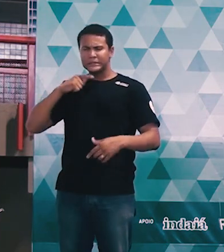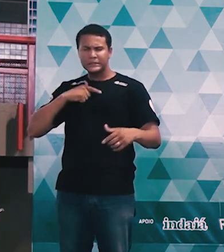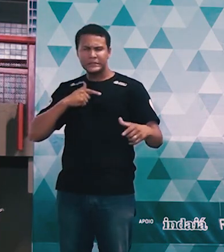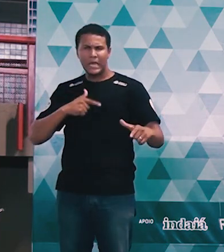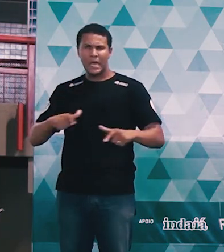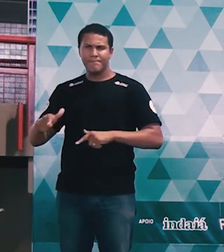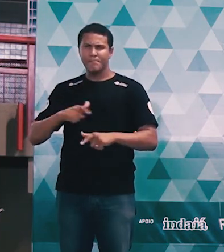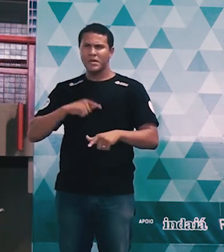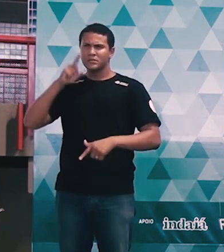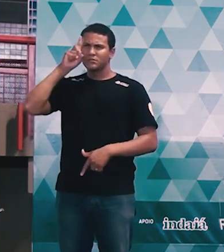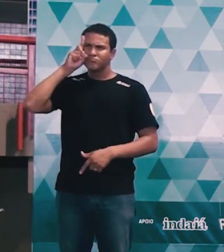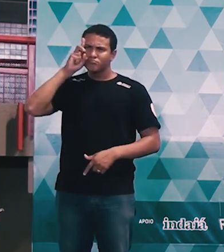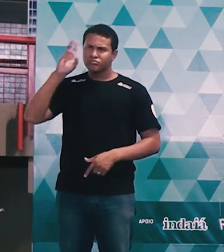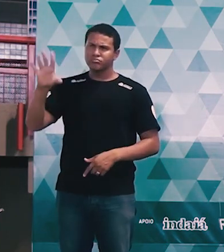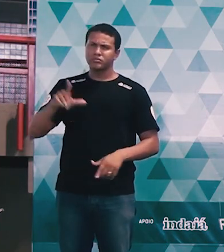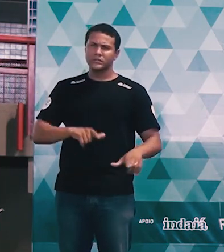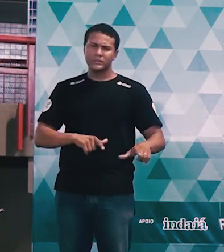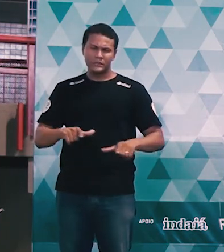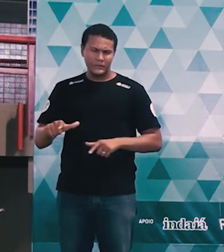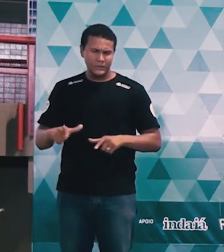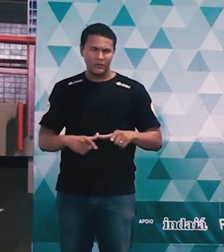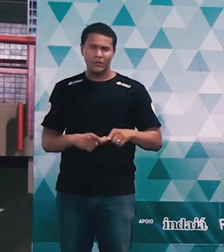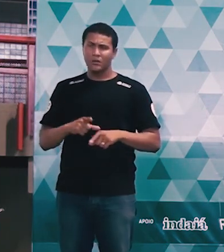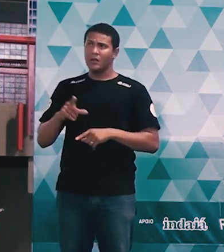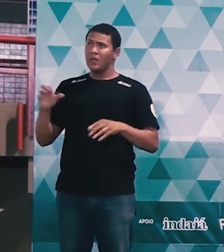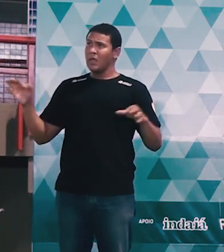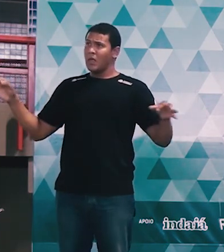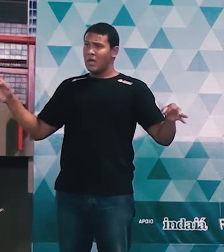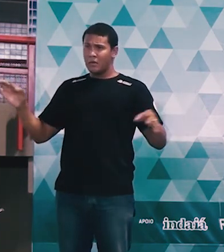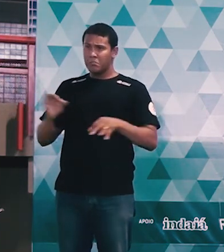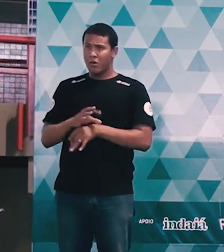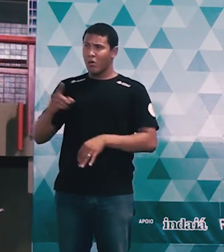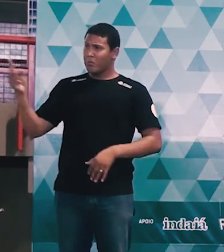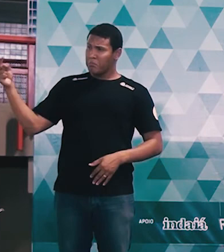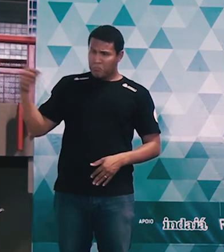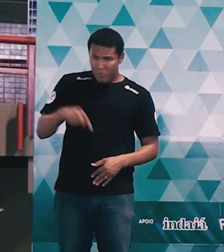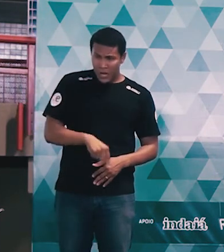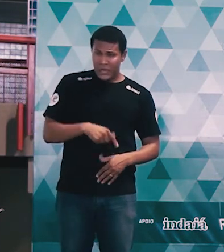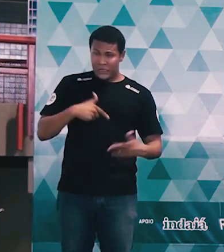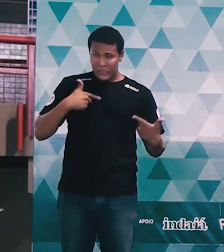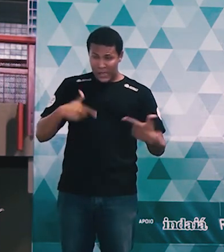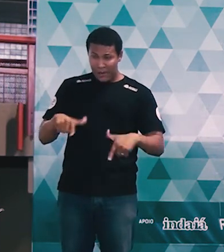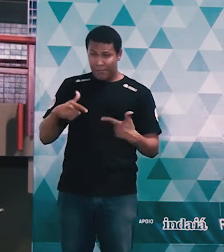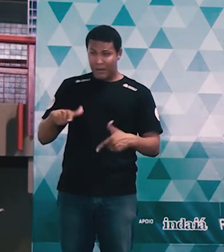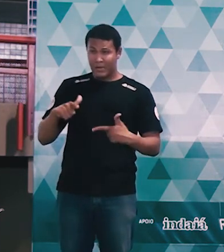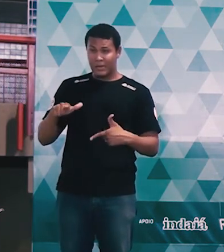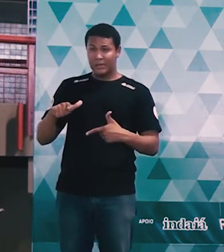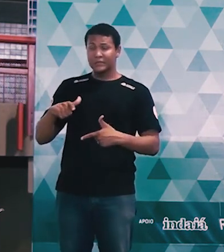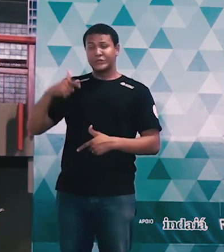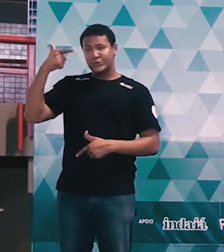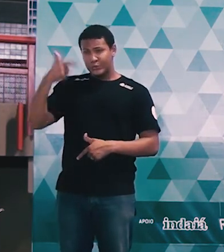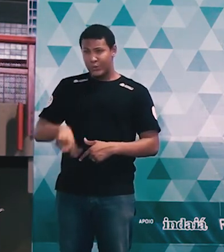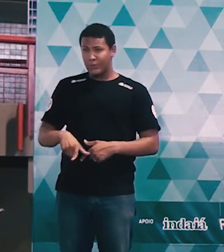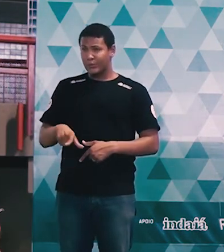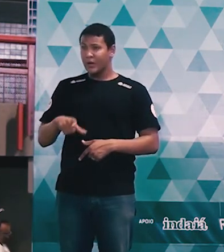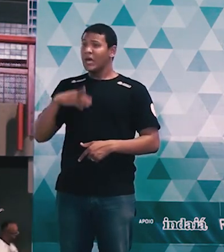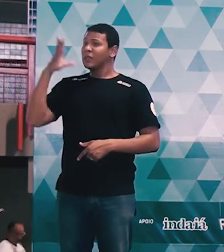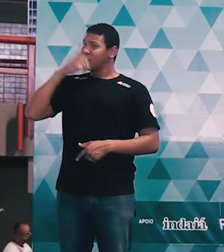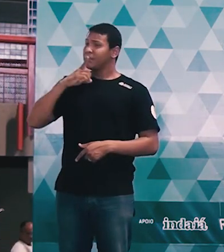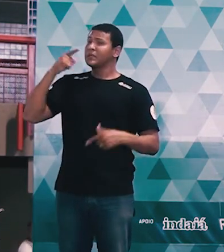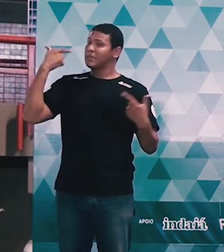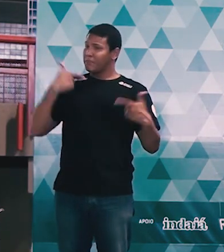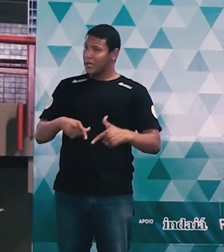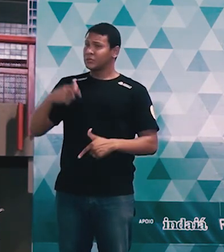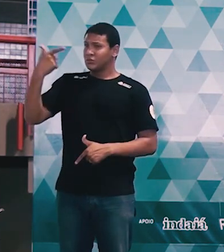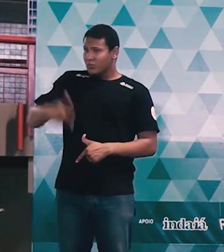pessoas que passam a semana todinha trabalhando, ficam até mais tarde, que vêm para cá trabalhar